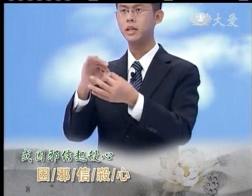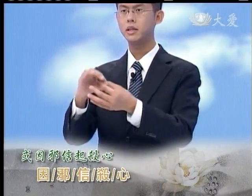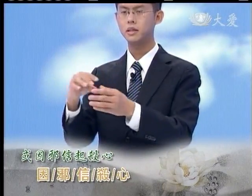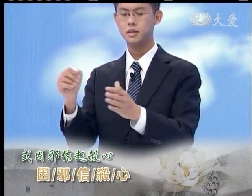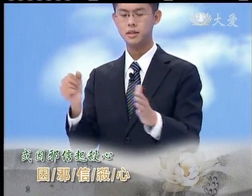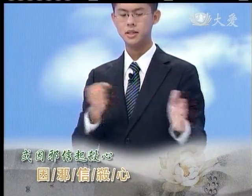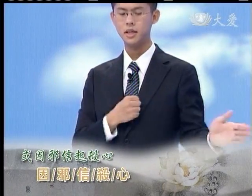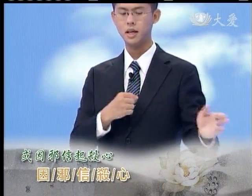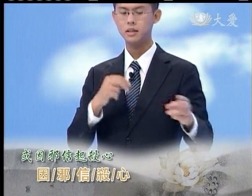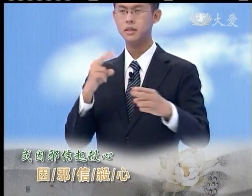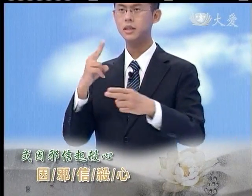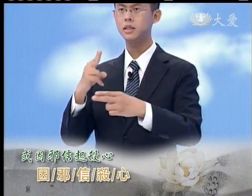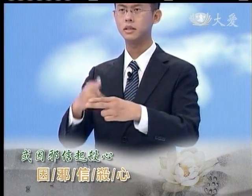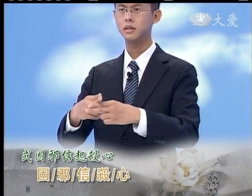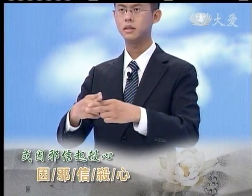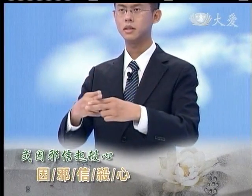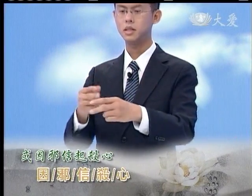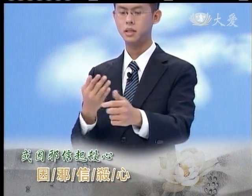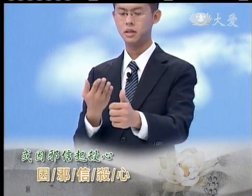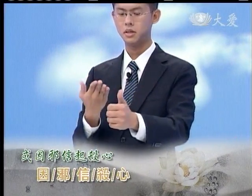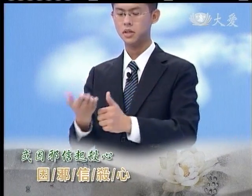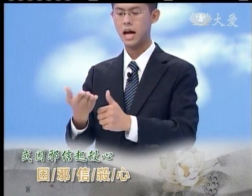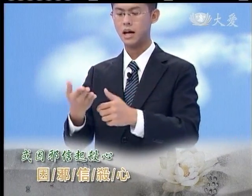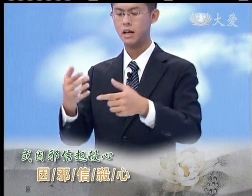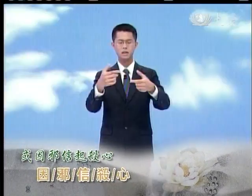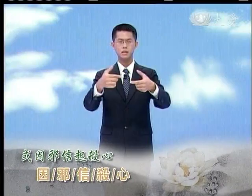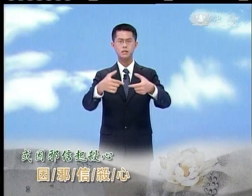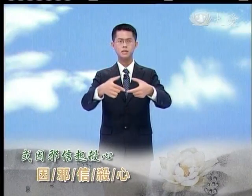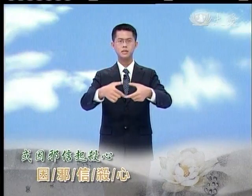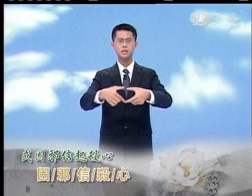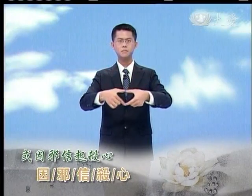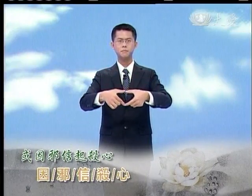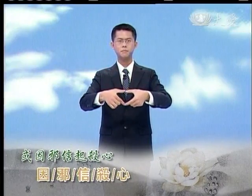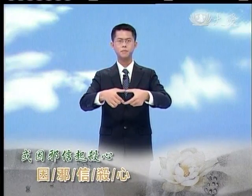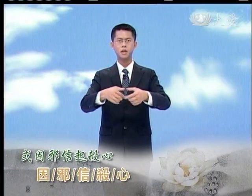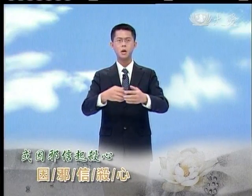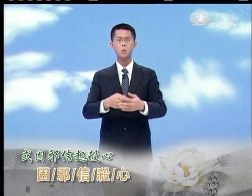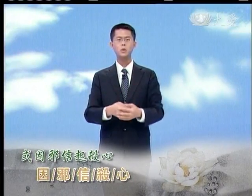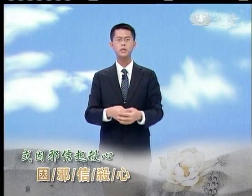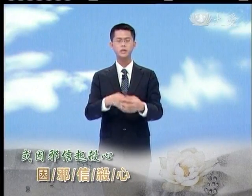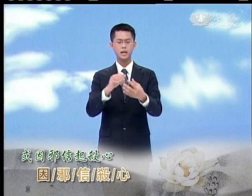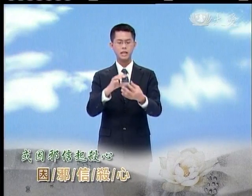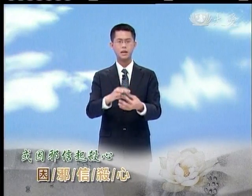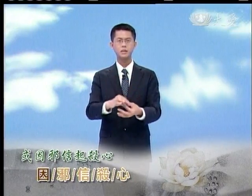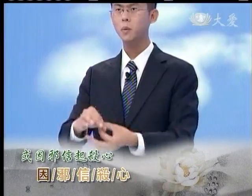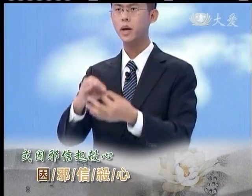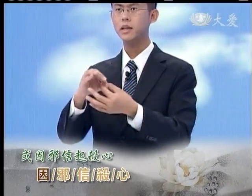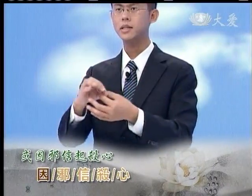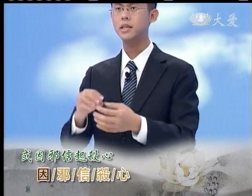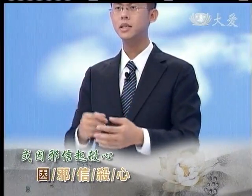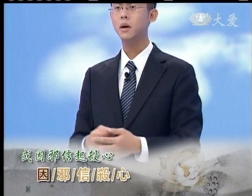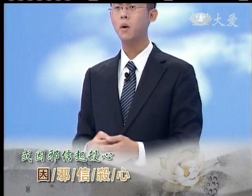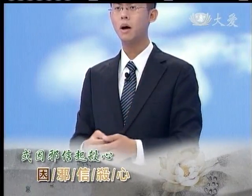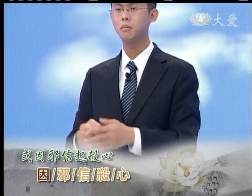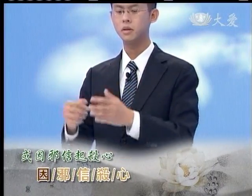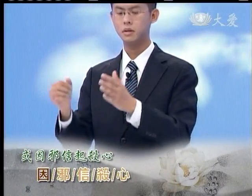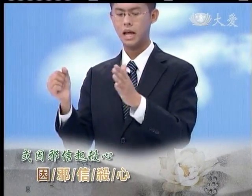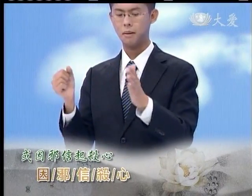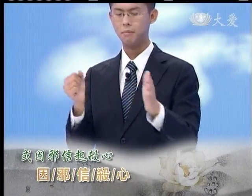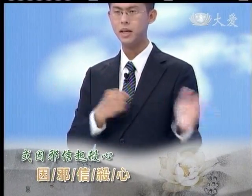因邪性起杀心。祸因一样打因为，邪性的话我们打